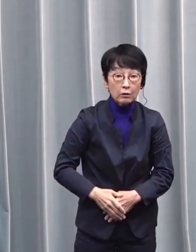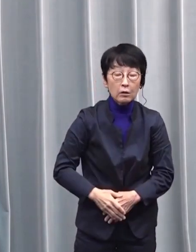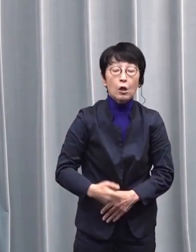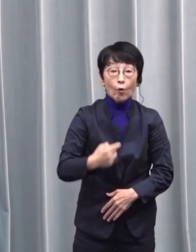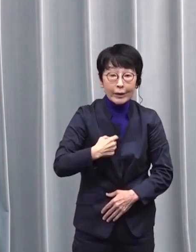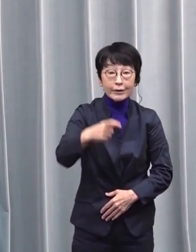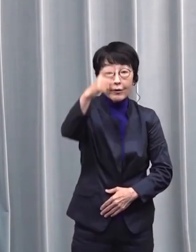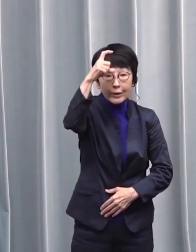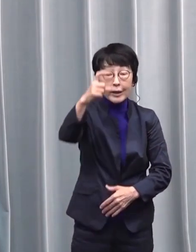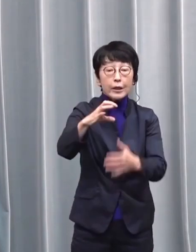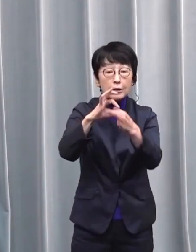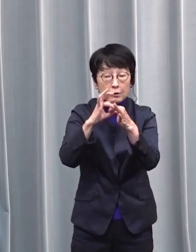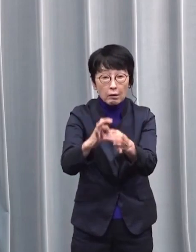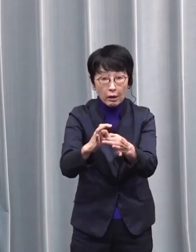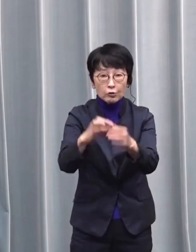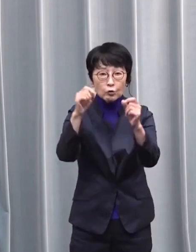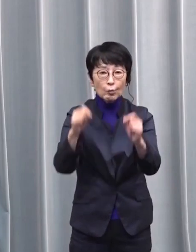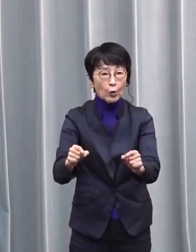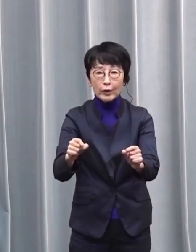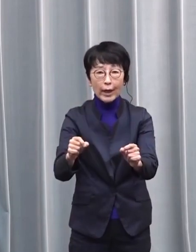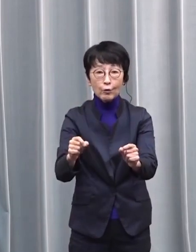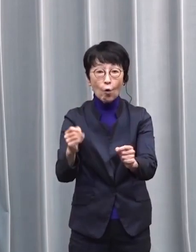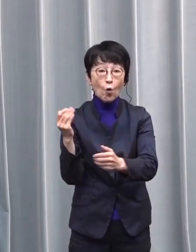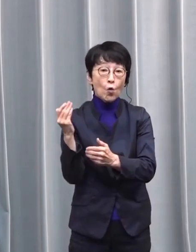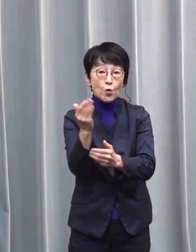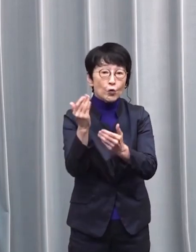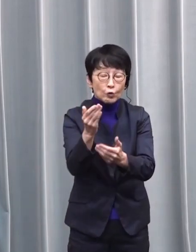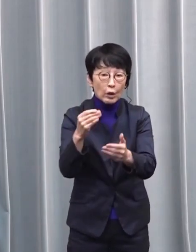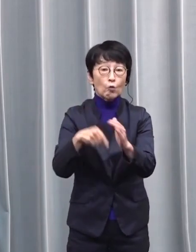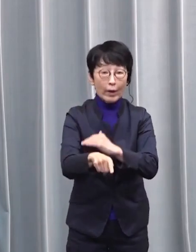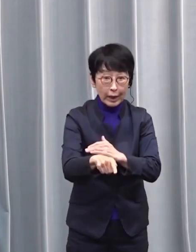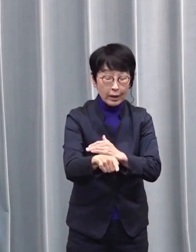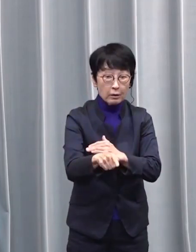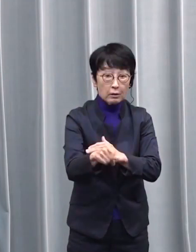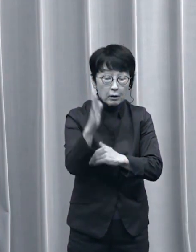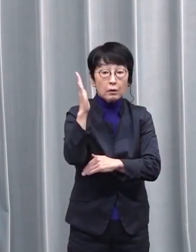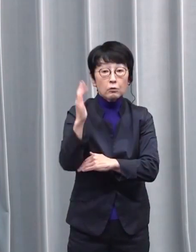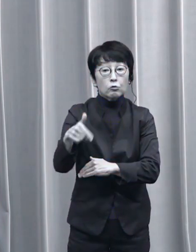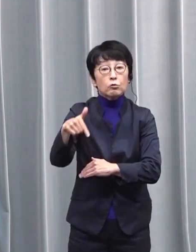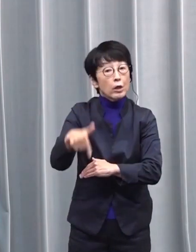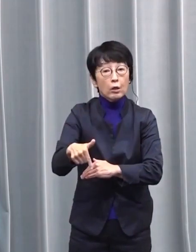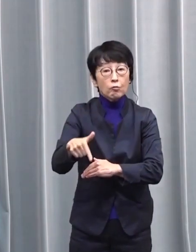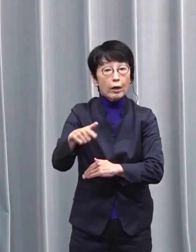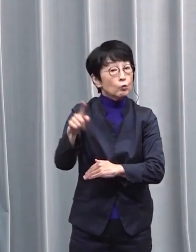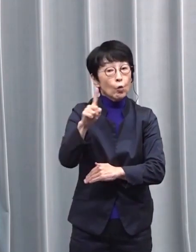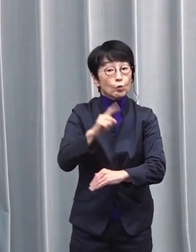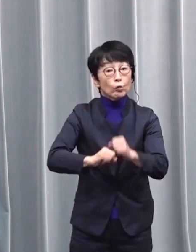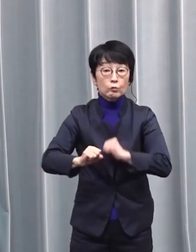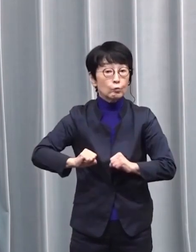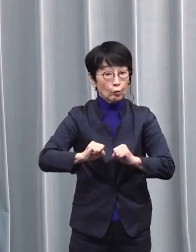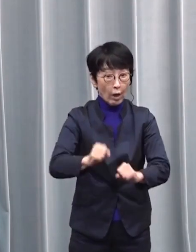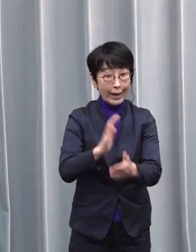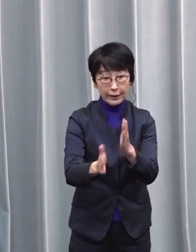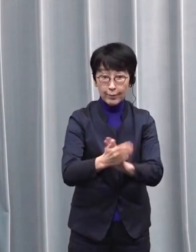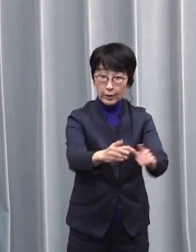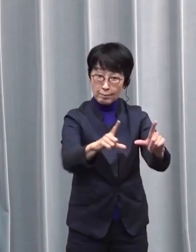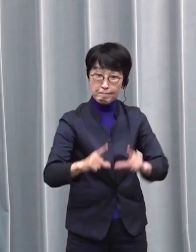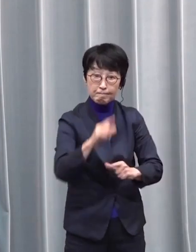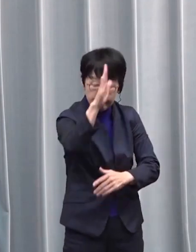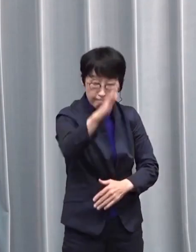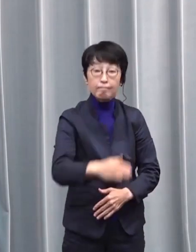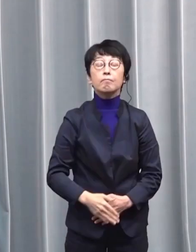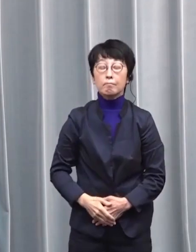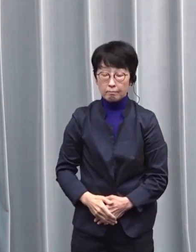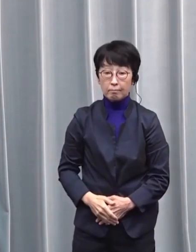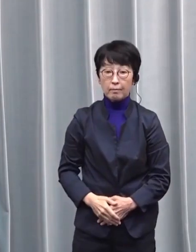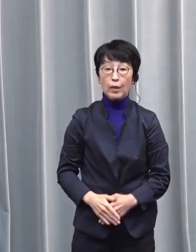私は指摘してるんですね。それに対して政府としてどう取り組むべきと考えるのか、もう一度お答えいただけますか。 まず今回の